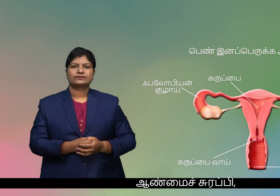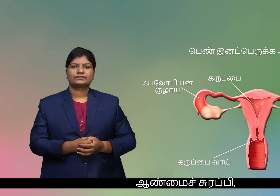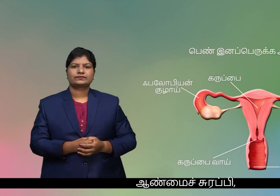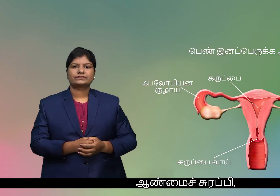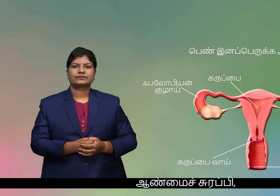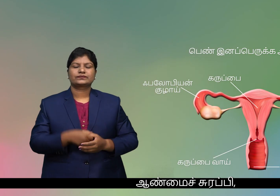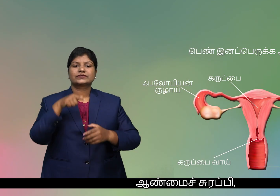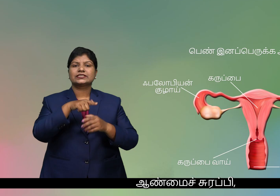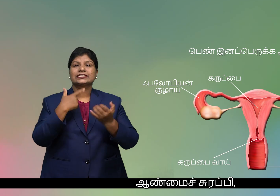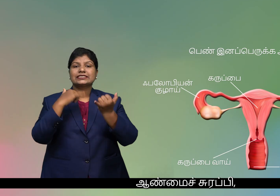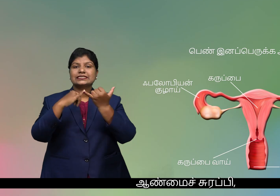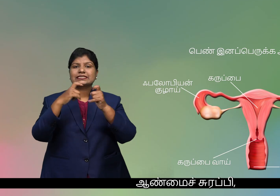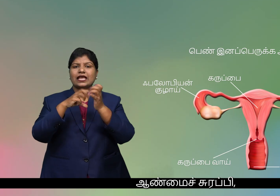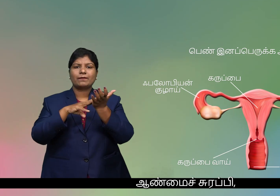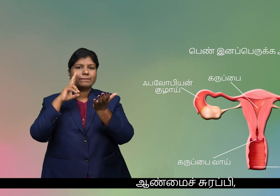ஆண்மை சுரப்பி,